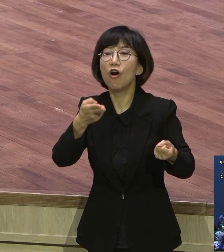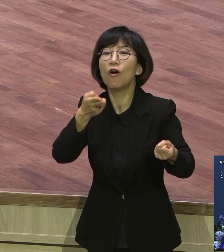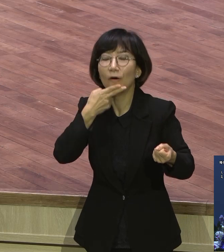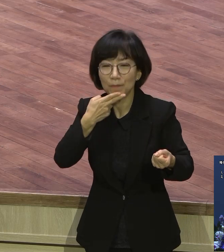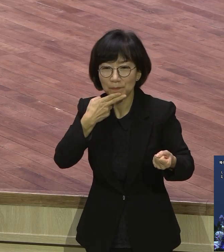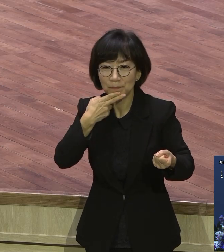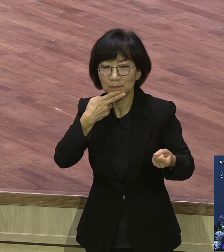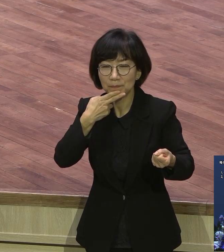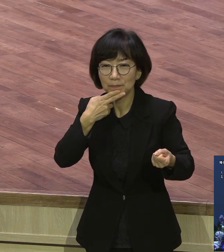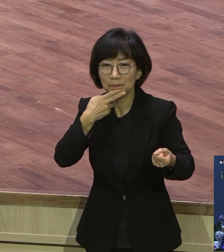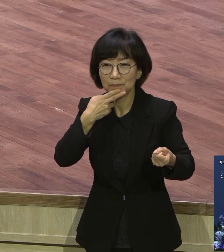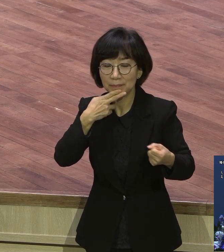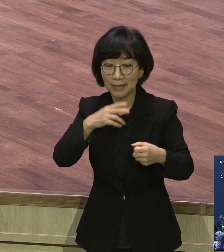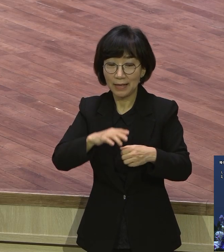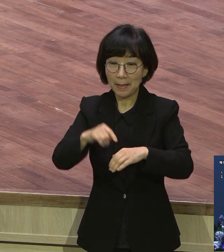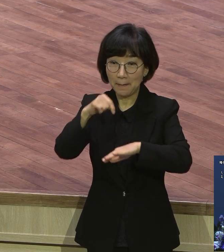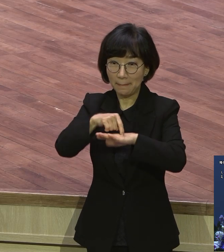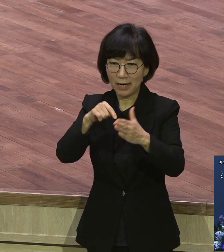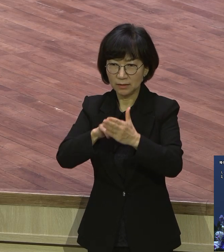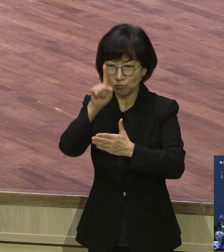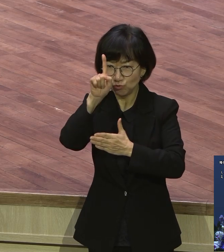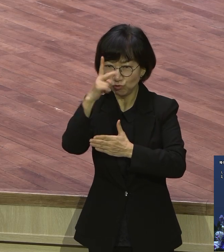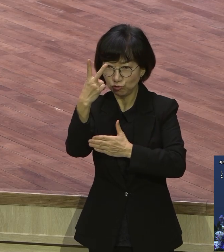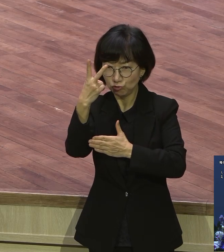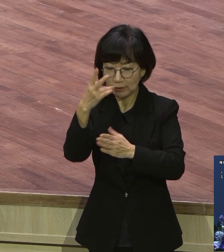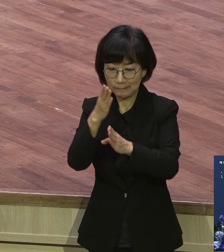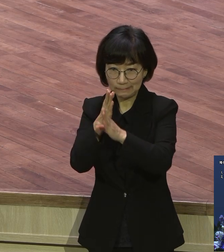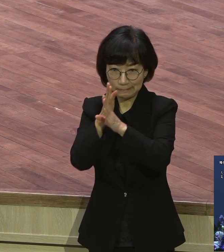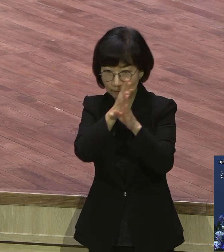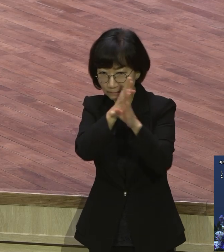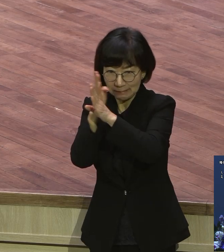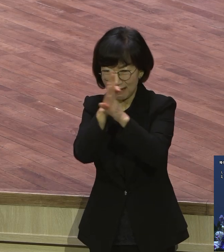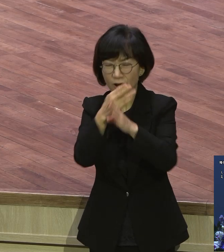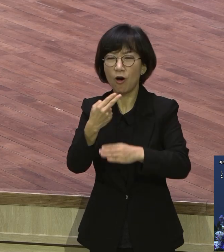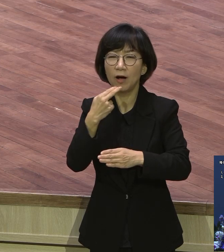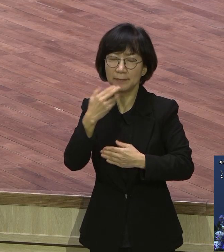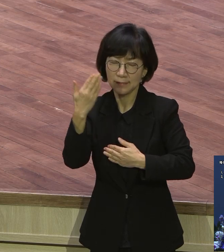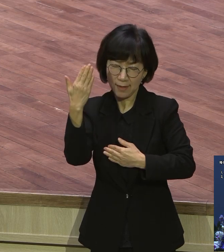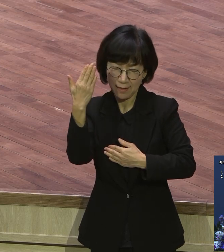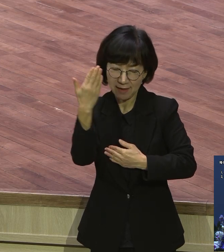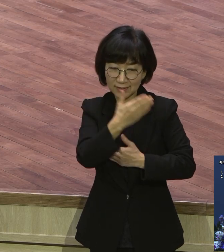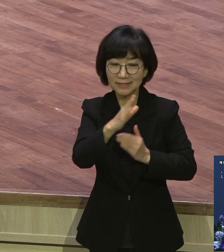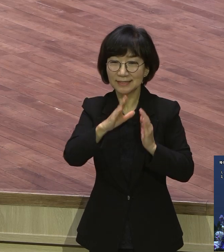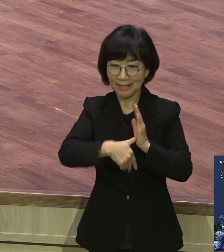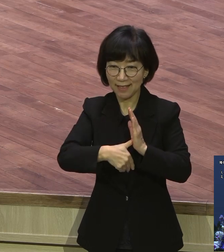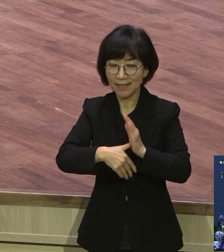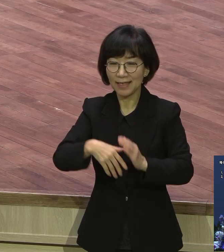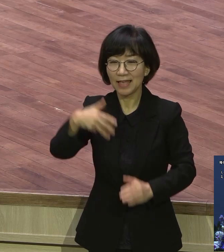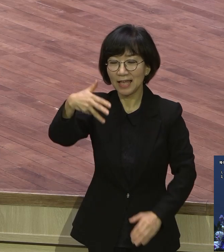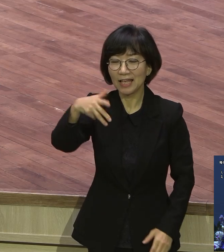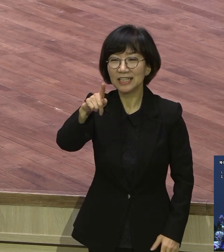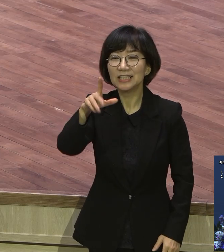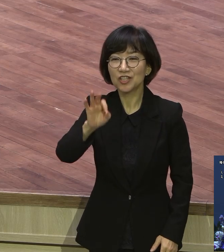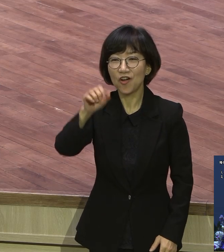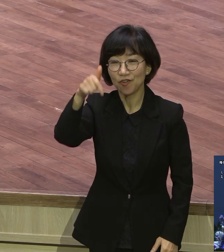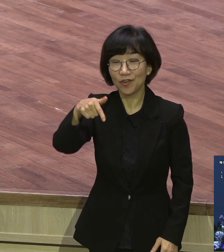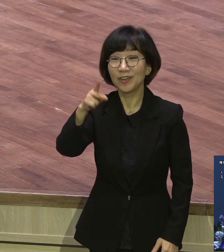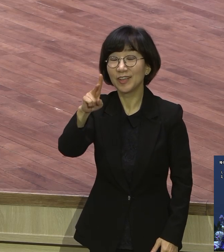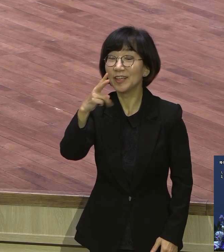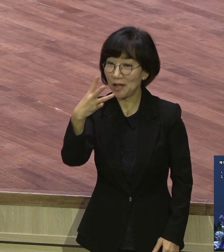다시 말하면 두 마음을 품지 않는 순수함이 청결이에요 청결한 자